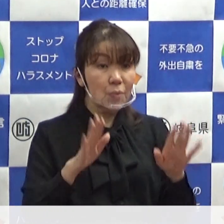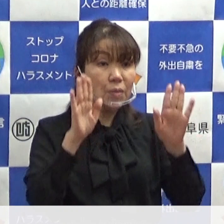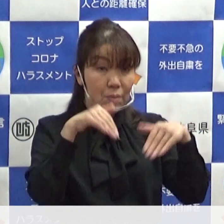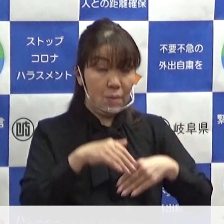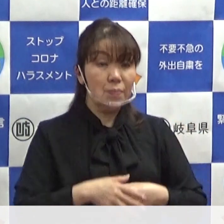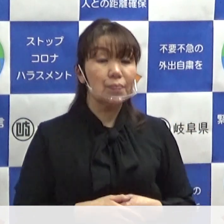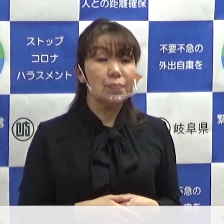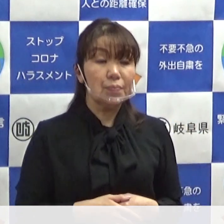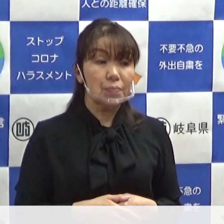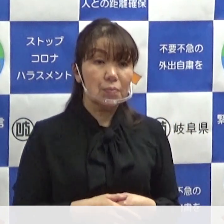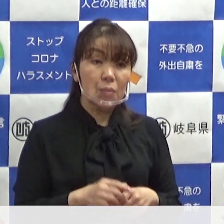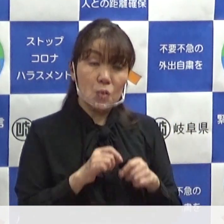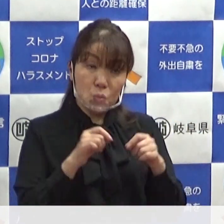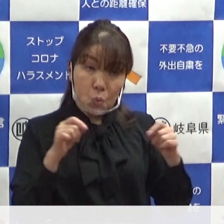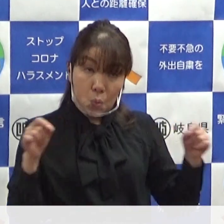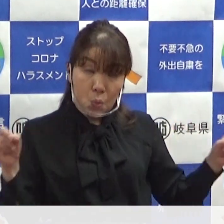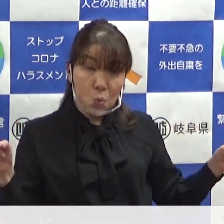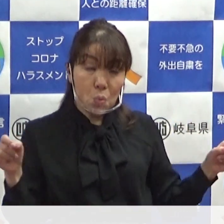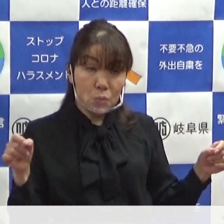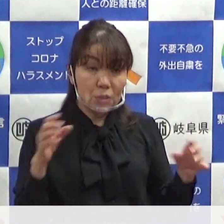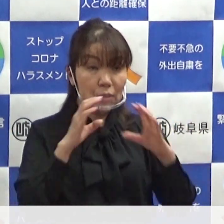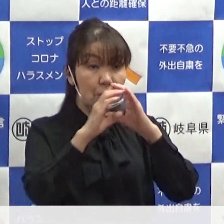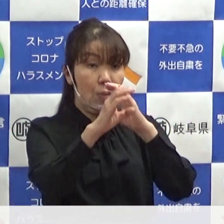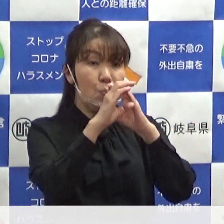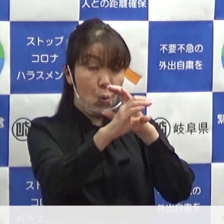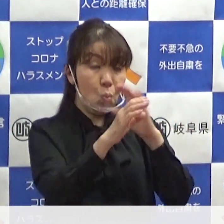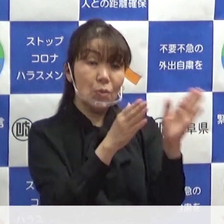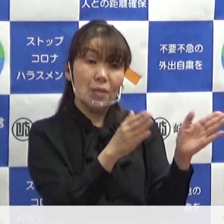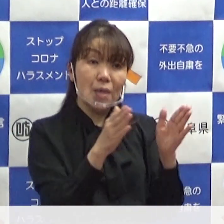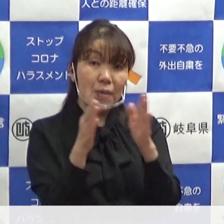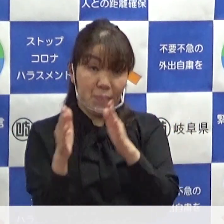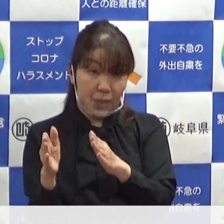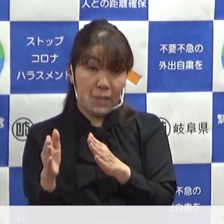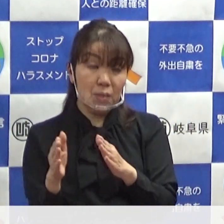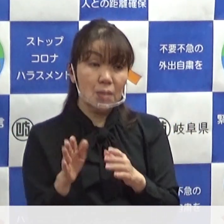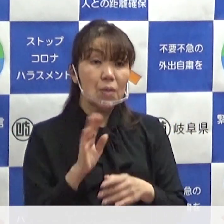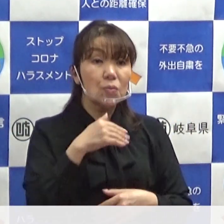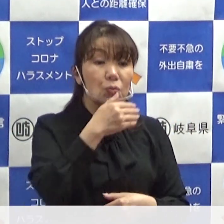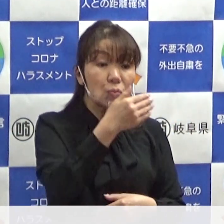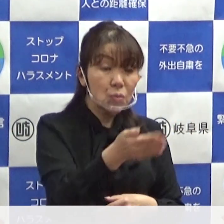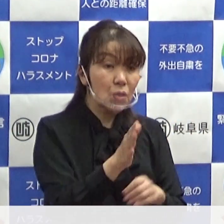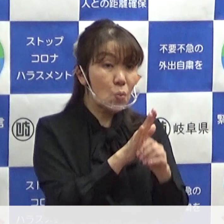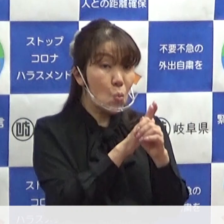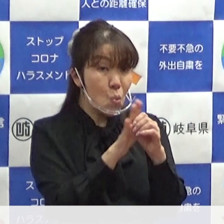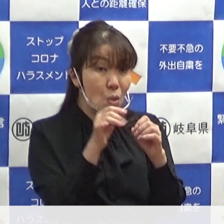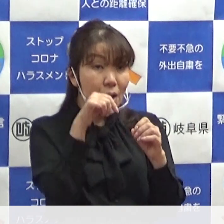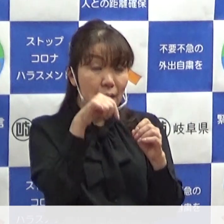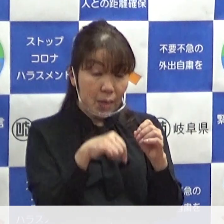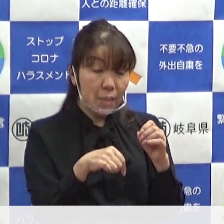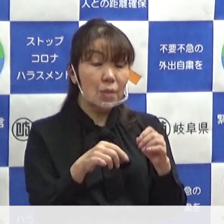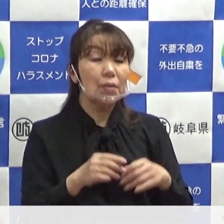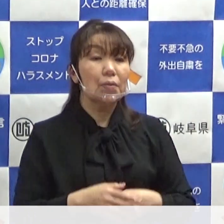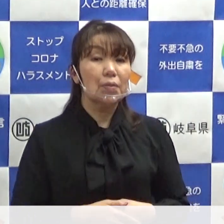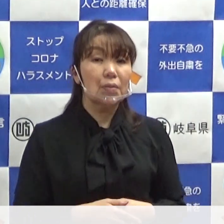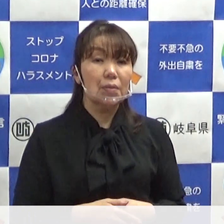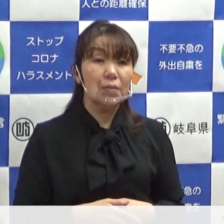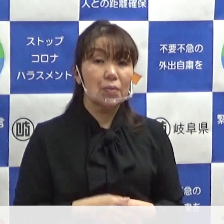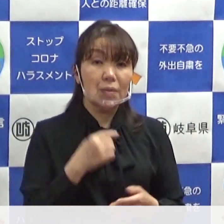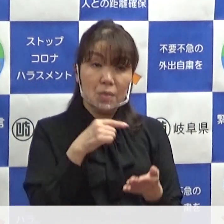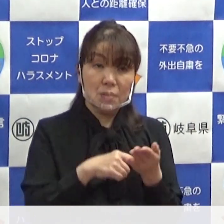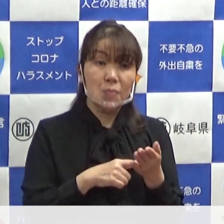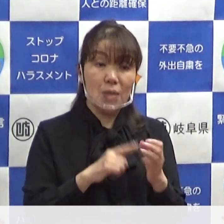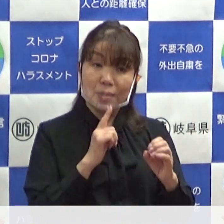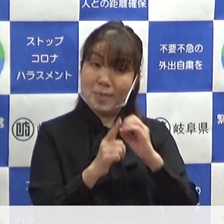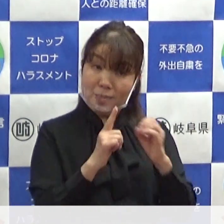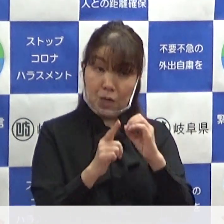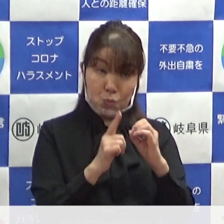まあ、長期展望というのに、まあ、整理したわけでありますけど、で今度は、まあ、コロナ禍というか、まあ、もっと端的に言えばこうデ